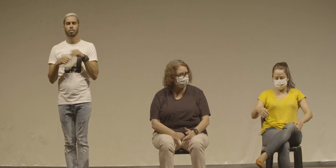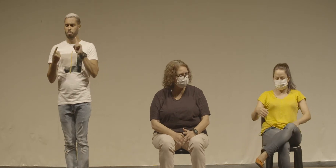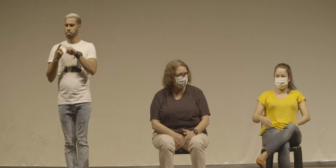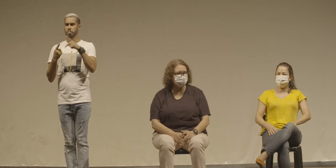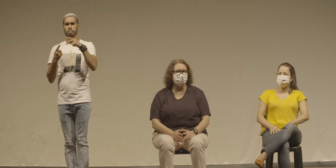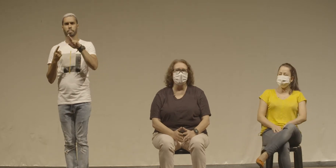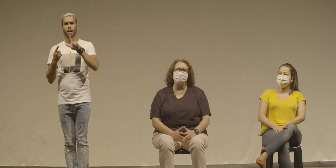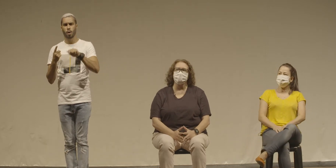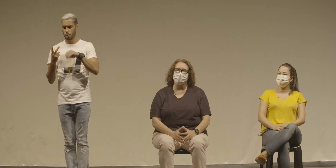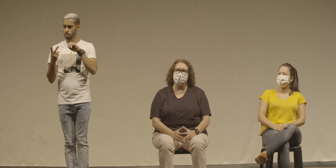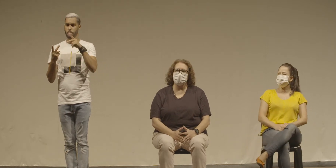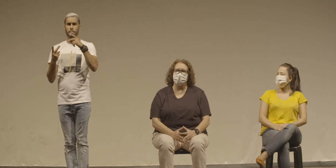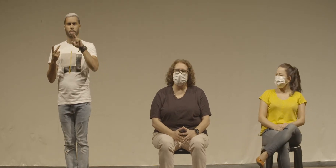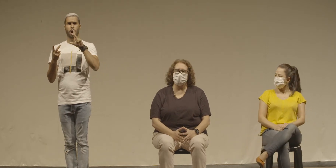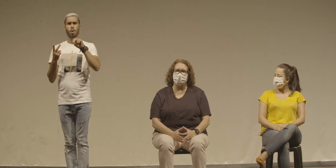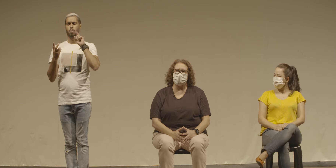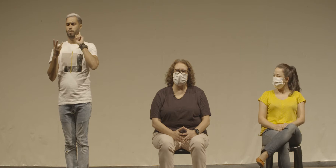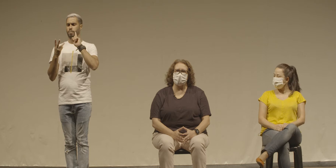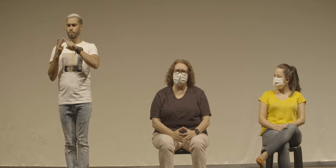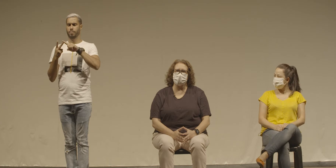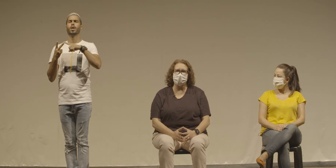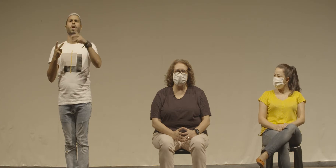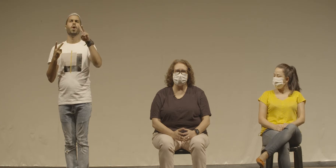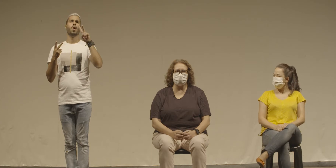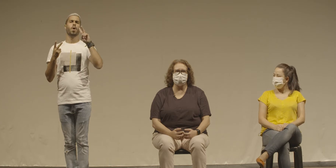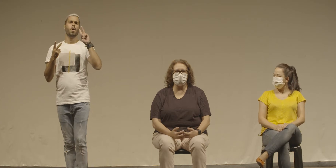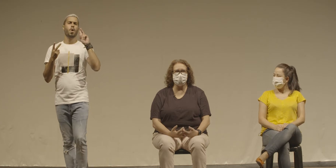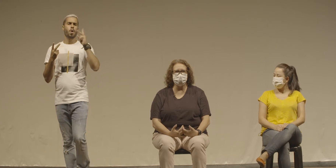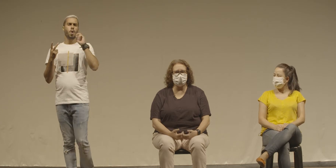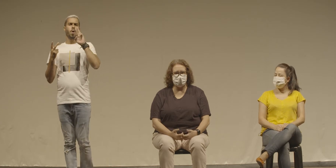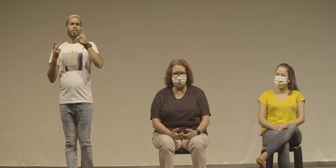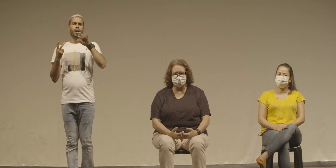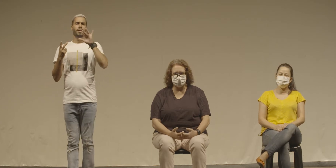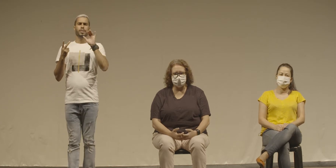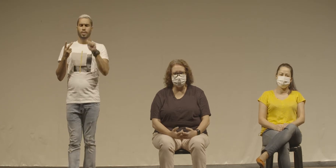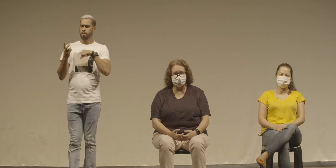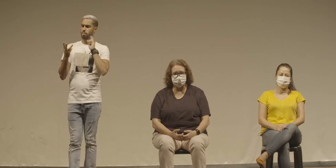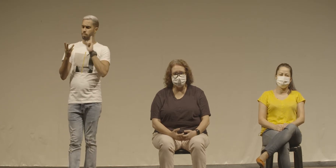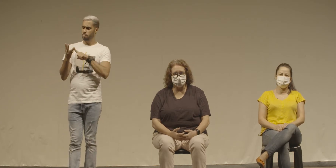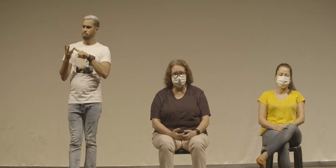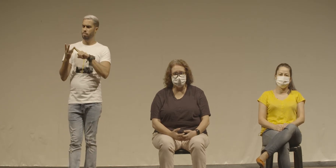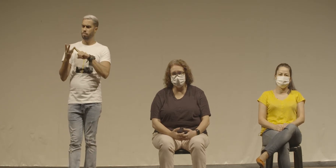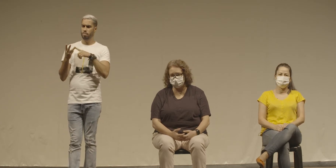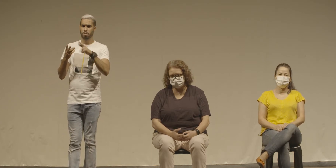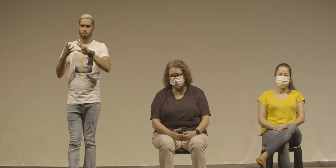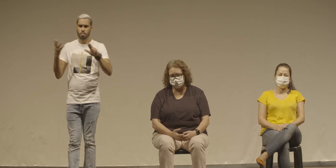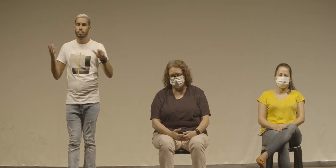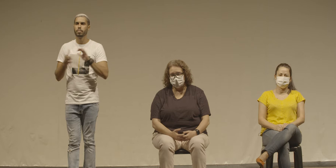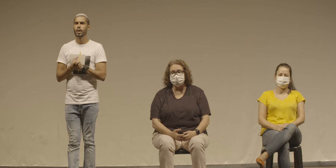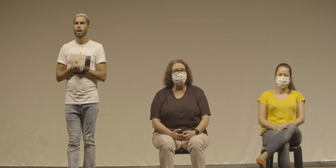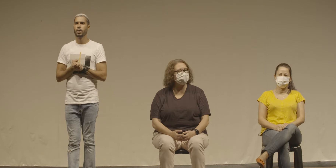conversou isso com Hortência. E o que acontece? Um esporte, ele precisa de